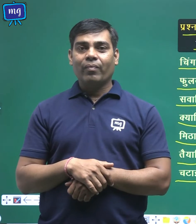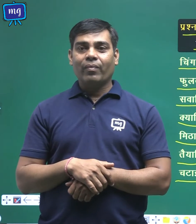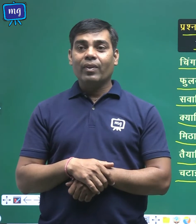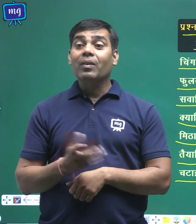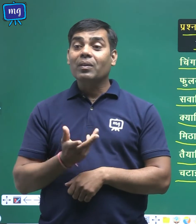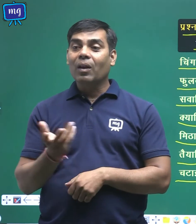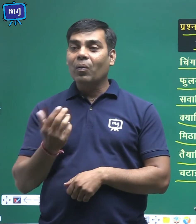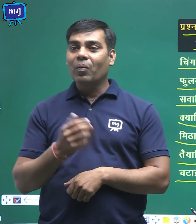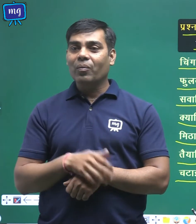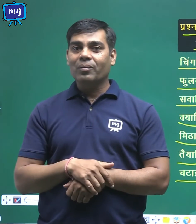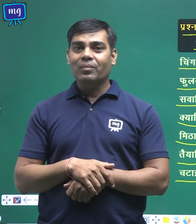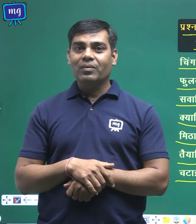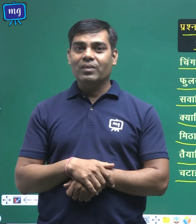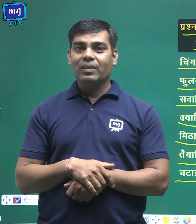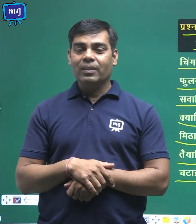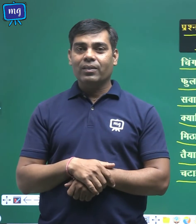बताओ।